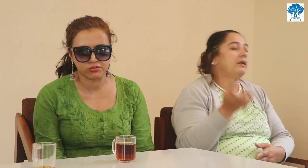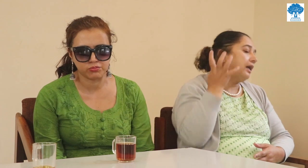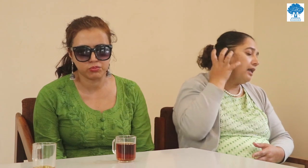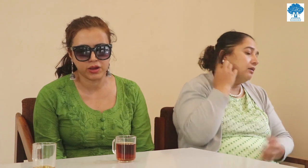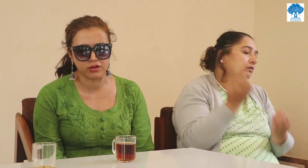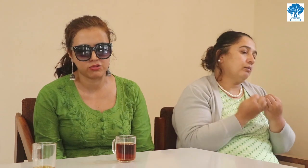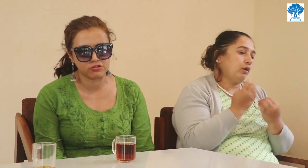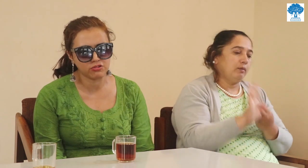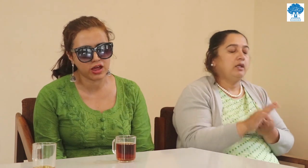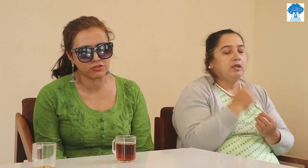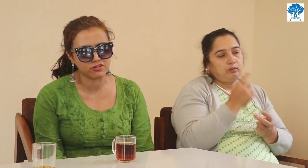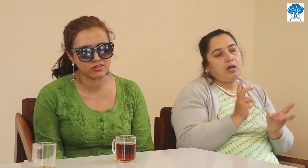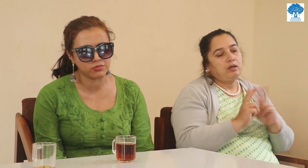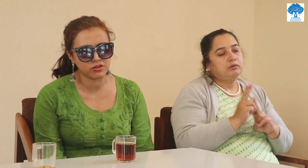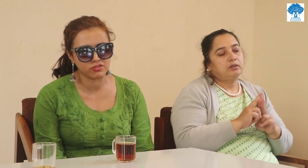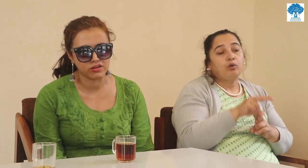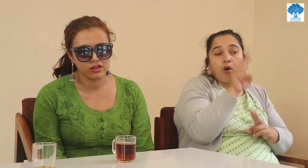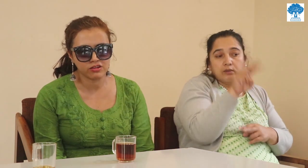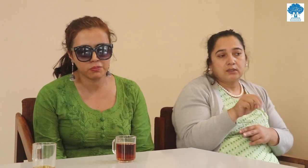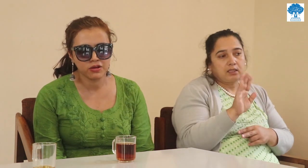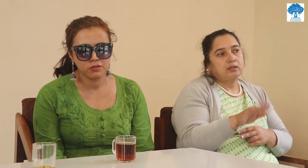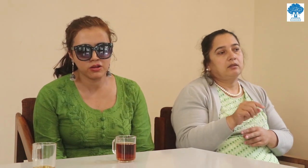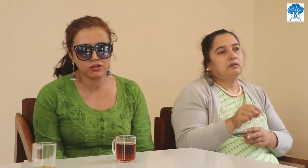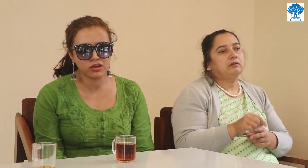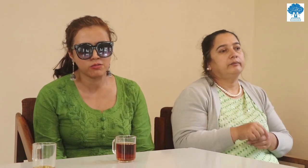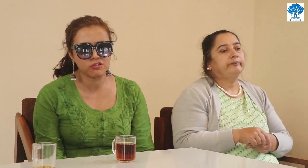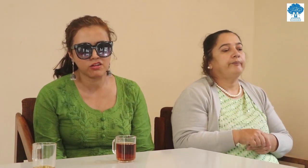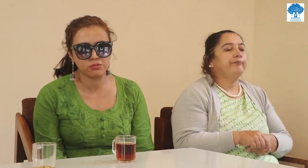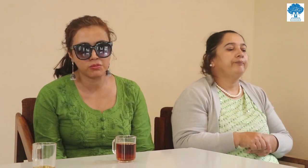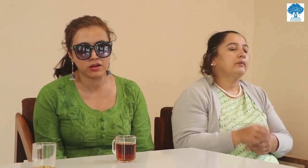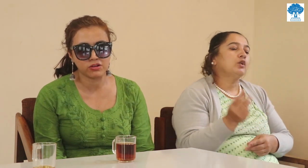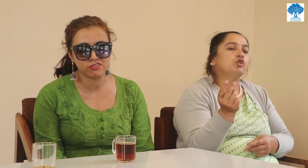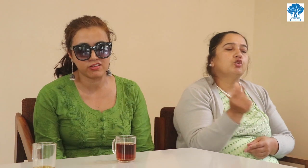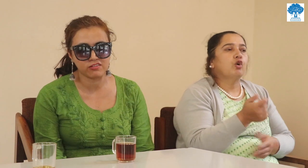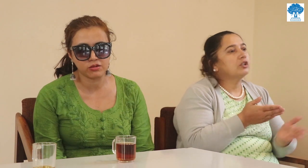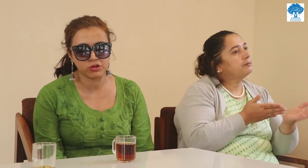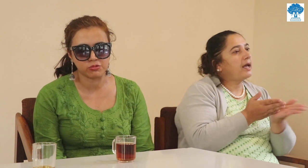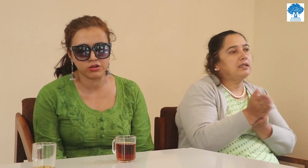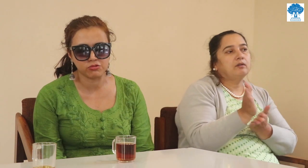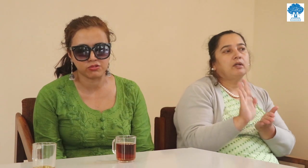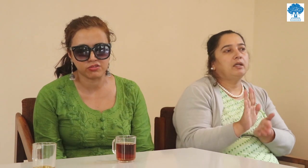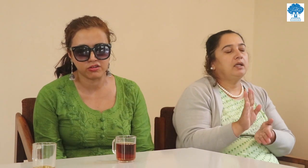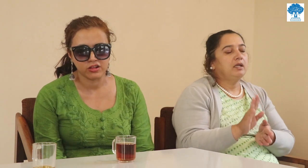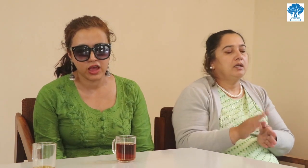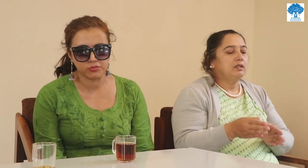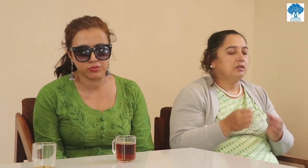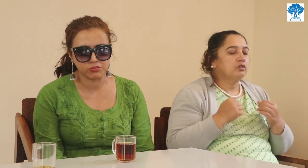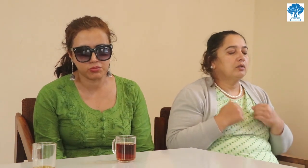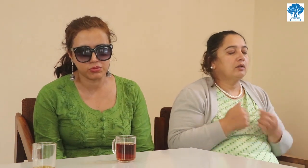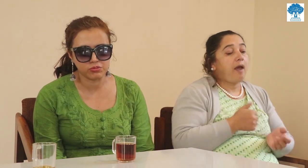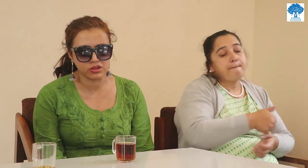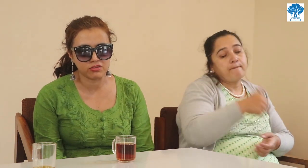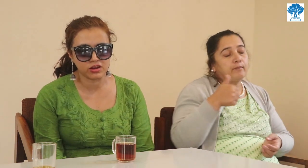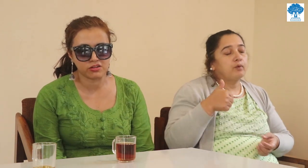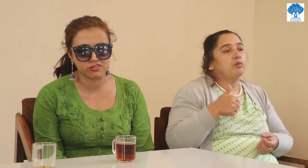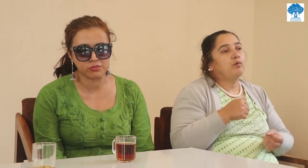सेयर गर्नु भएको थियो. त्यो खालको स्थिति पनि छ. तथापि फेरि एकदम सहज व्यवहार गर्ने स्वास्थ्य कर्मीहरू पनि हुनुहुन्छ.